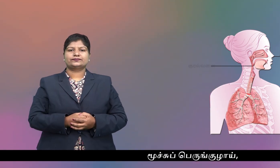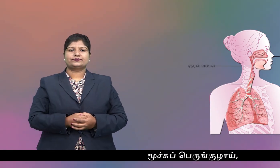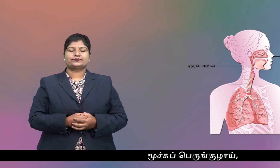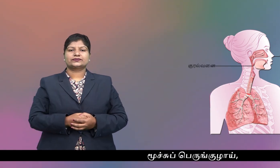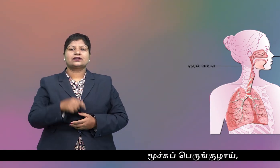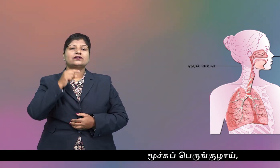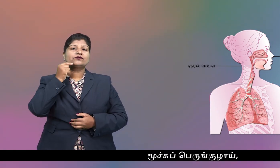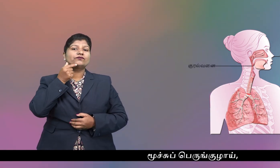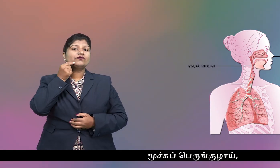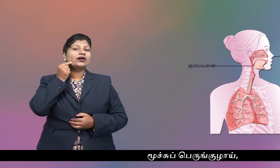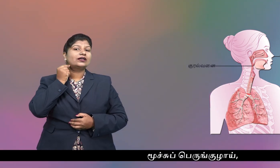மூச்சு பெருங்குழாய்,